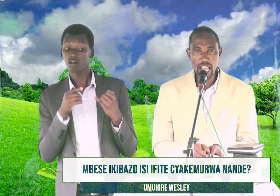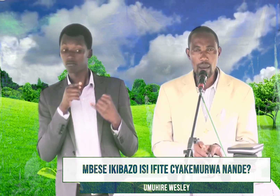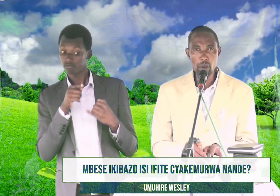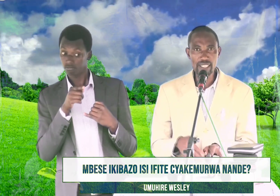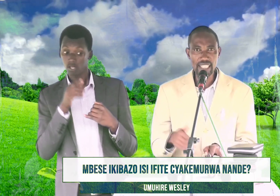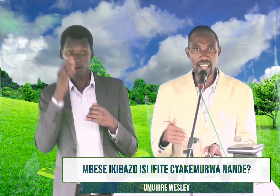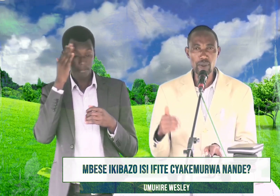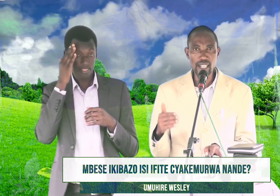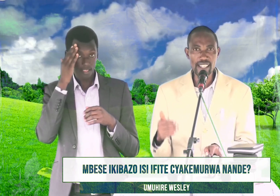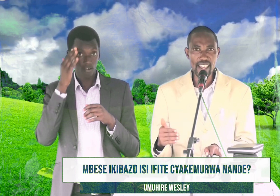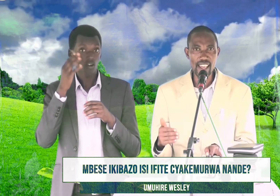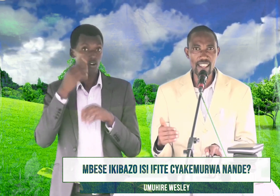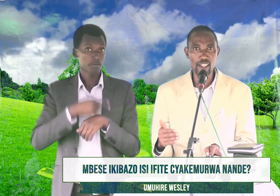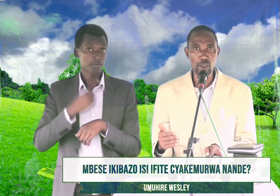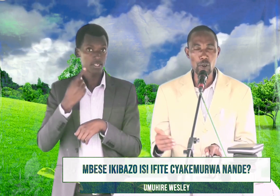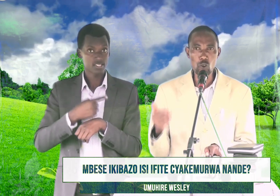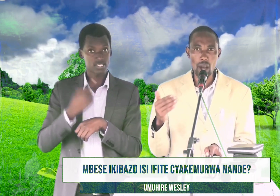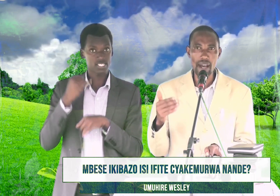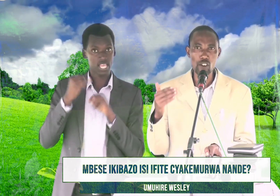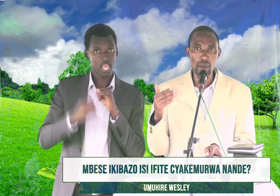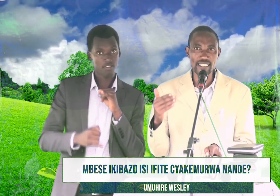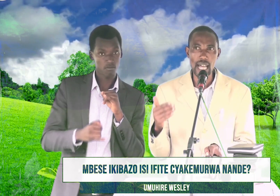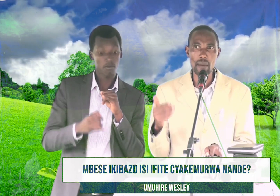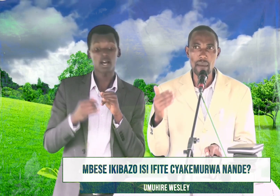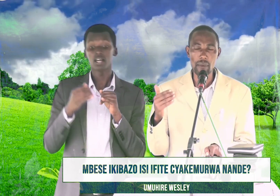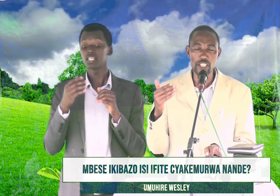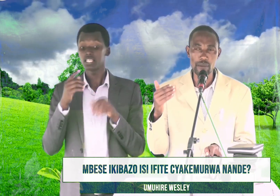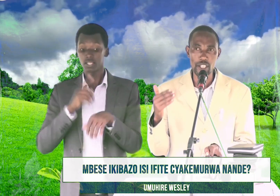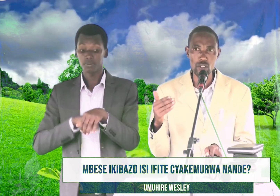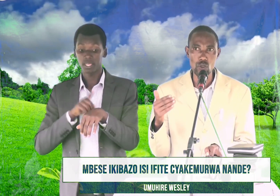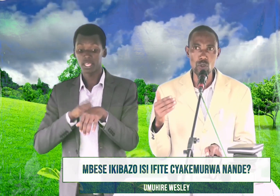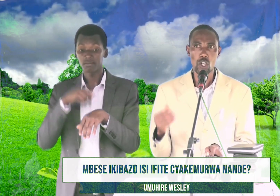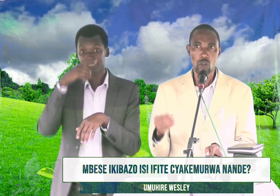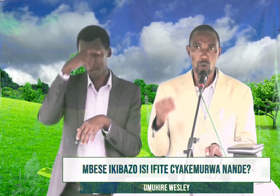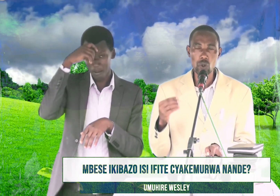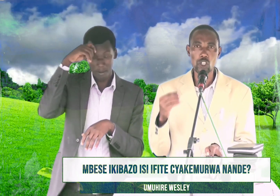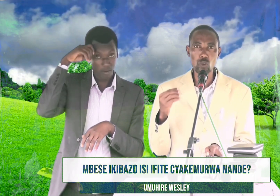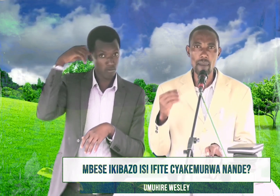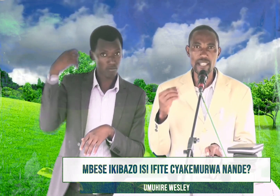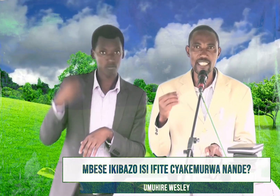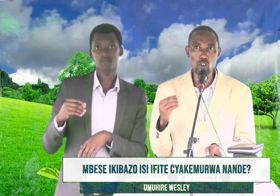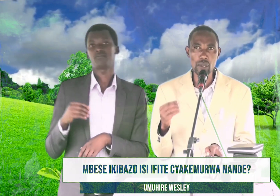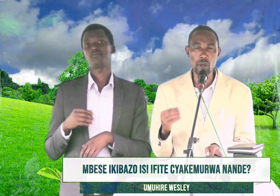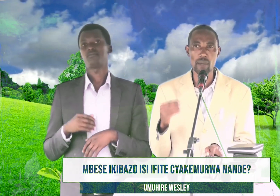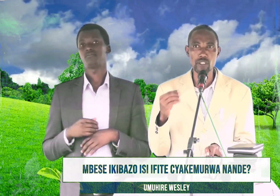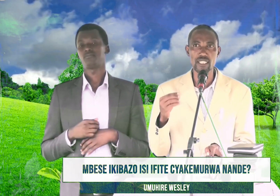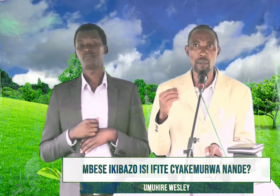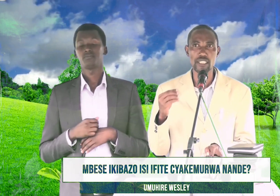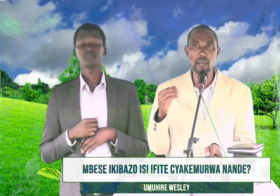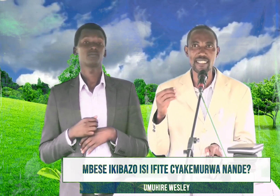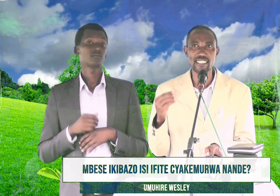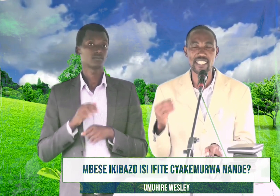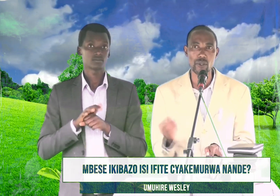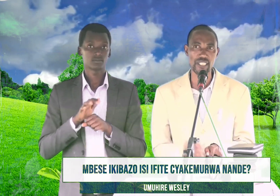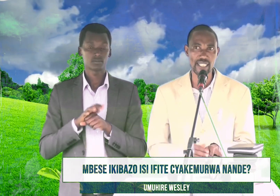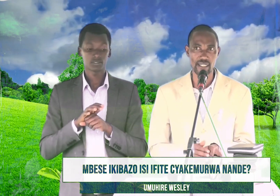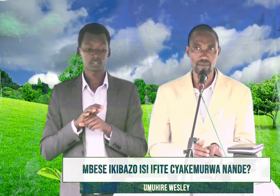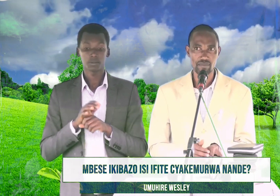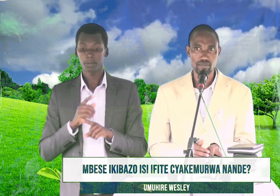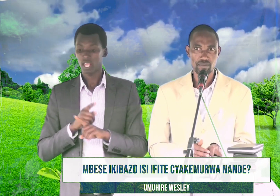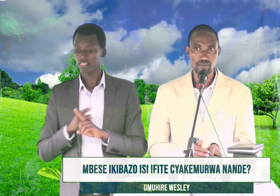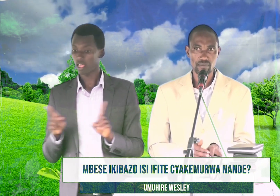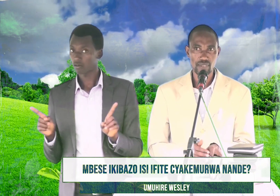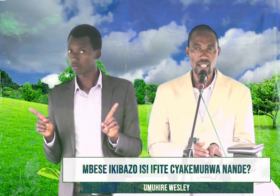Iri jambo ritandukanye nuko abantu bazaba babona ibintu nkuko twamaze kubibona mu gitabo